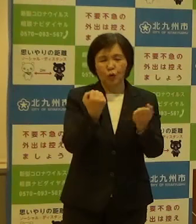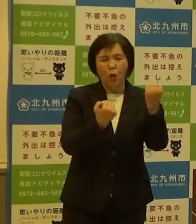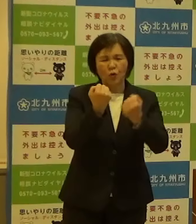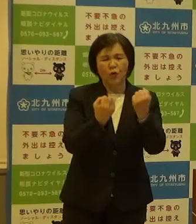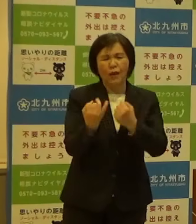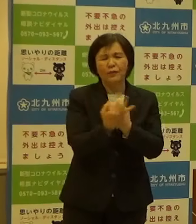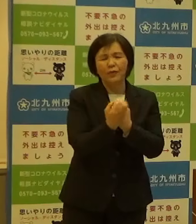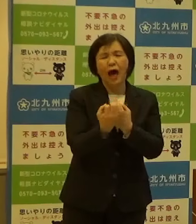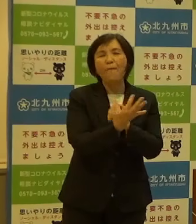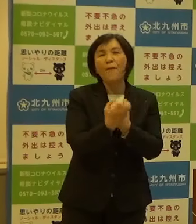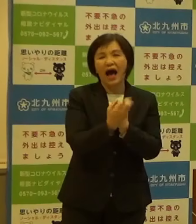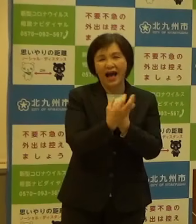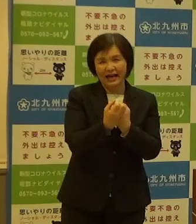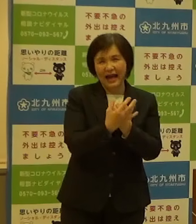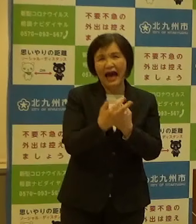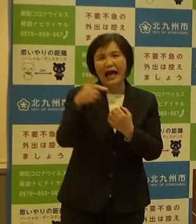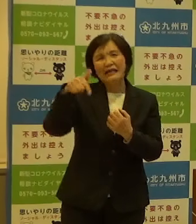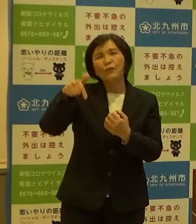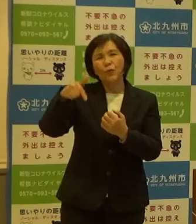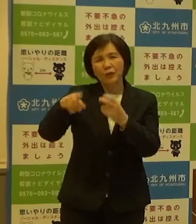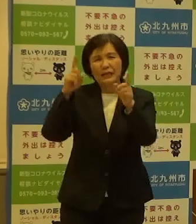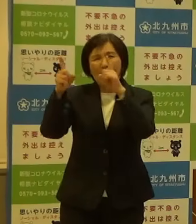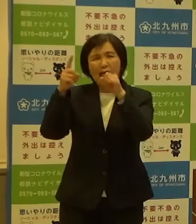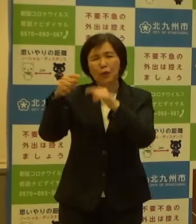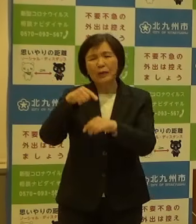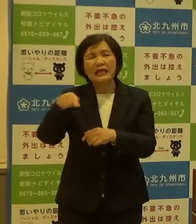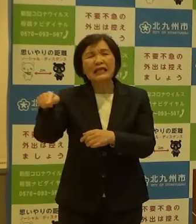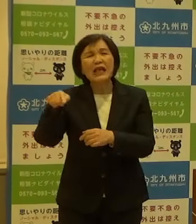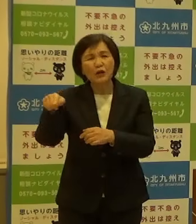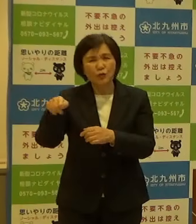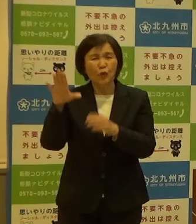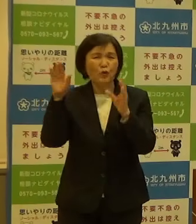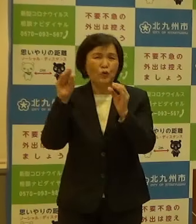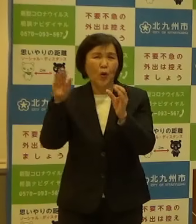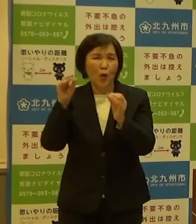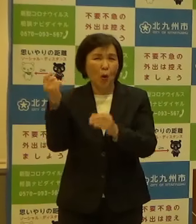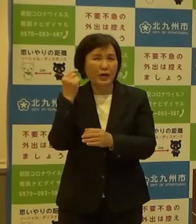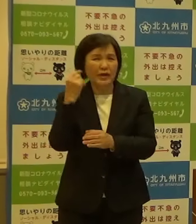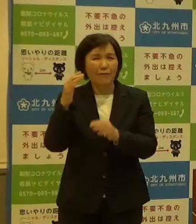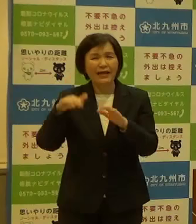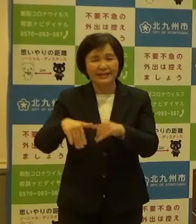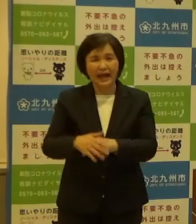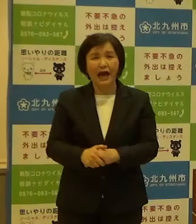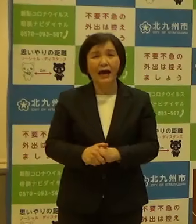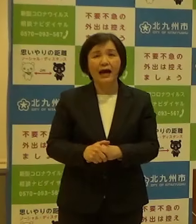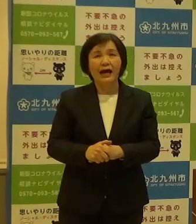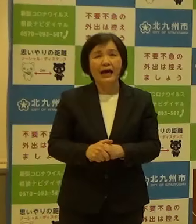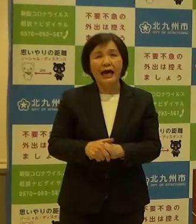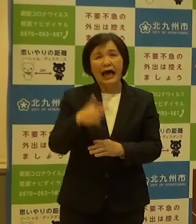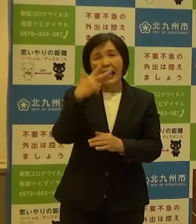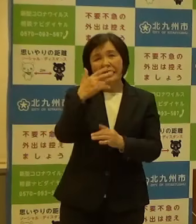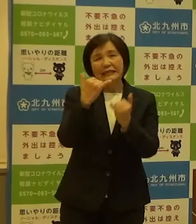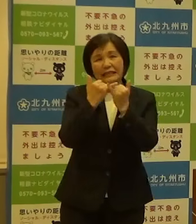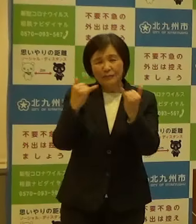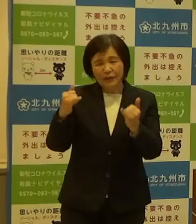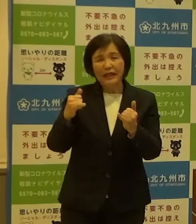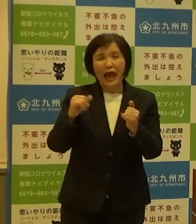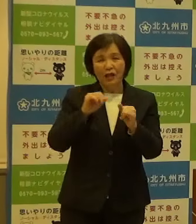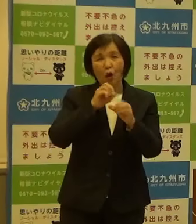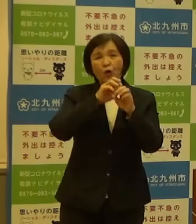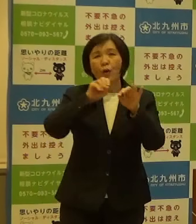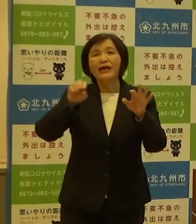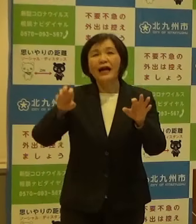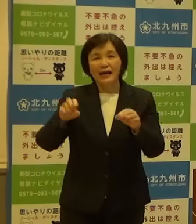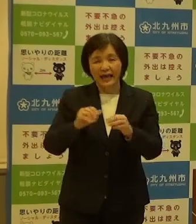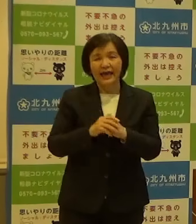多くてちょっと危惧しているというお話があったりしましたもので、まあ、なんて言いますか、その市民への呼びかけなどがあったら教